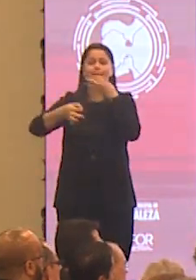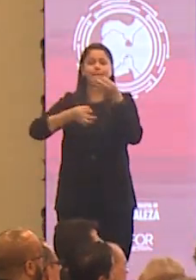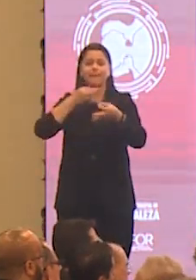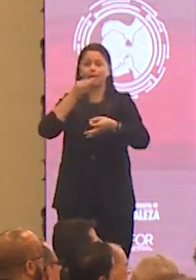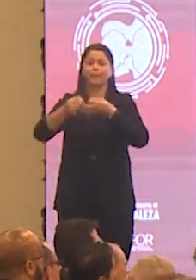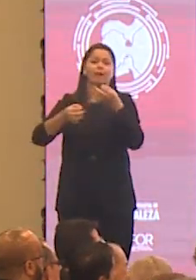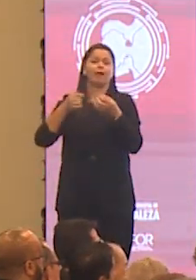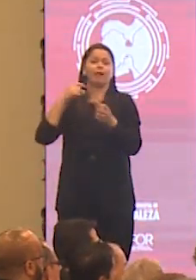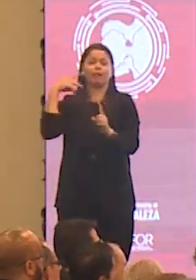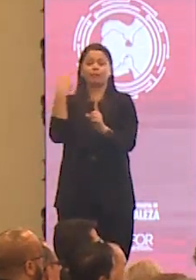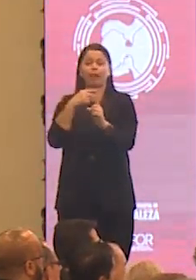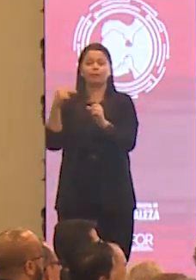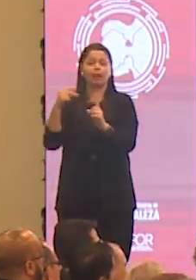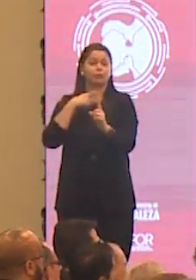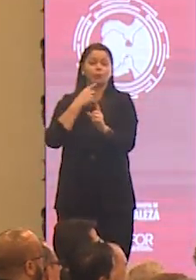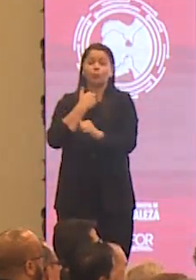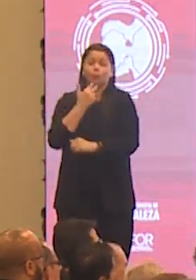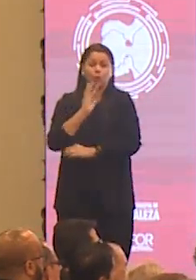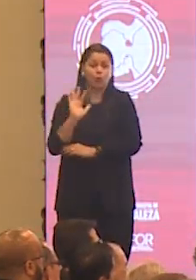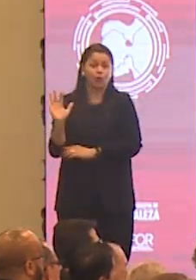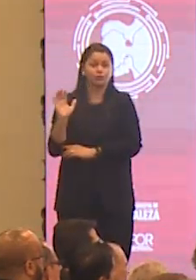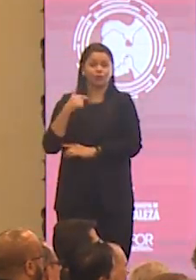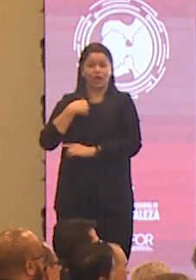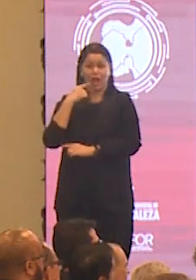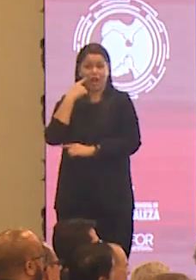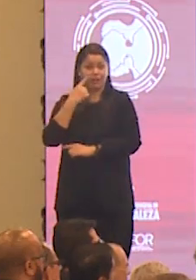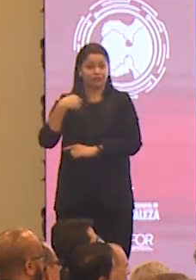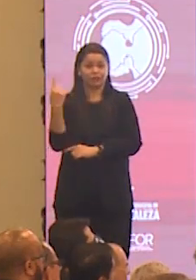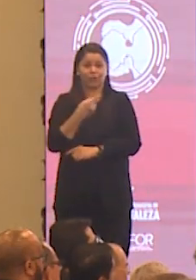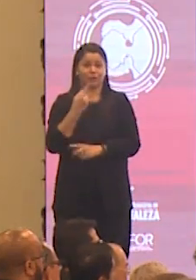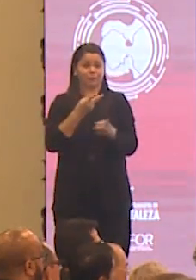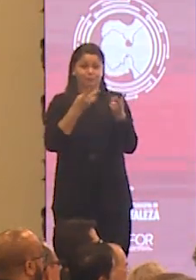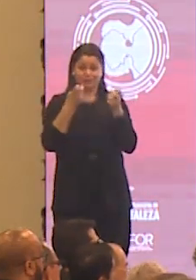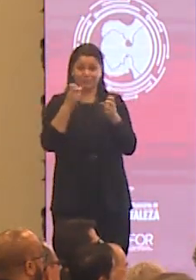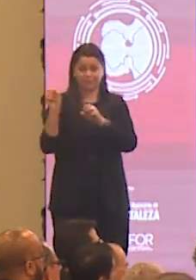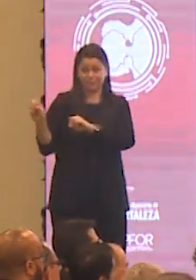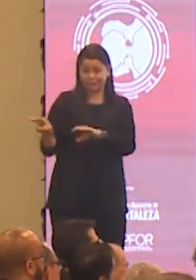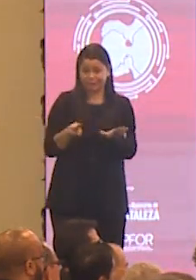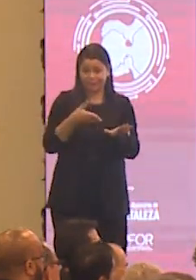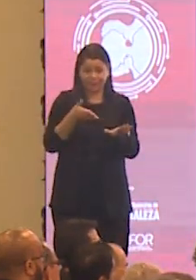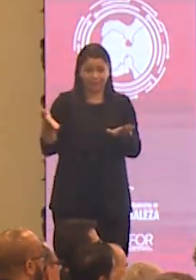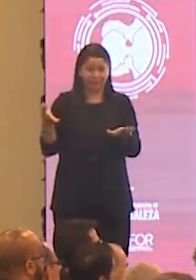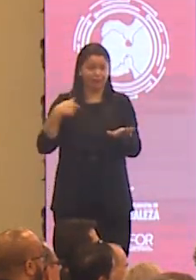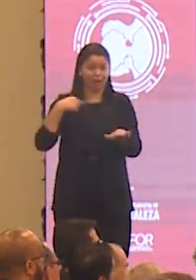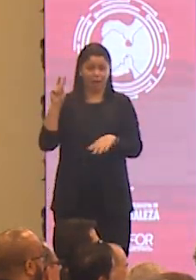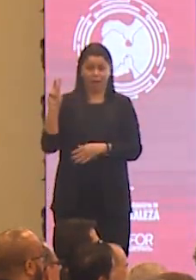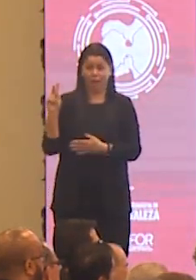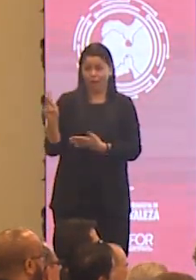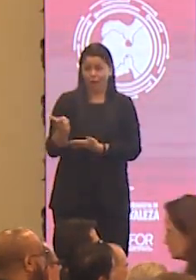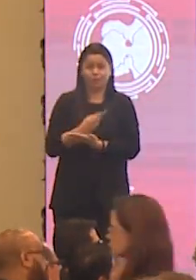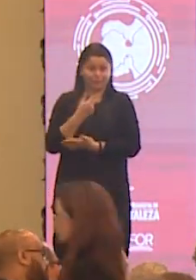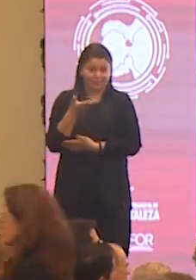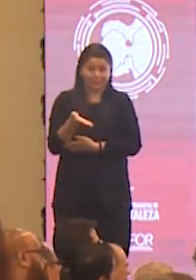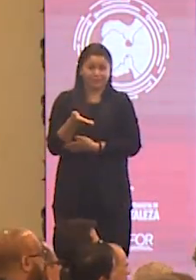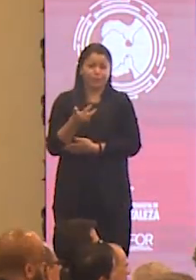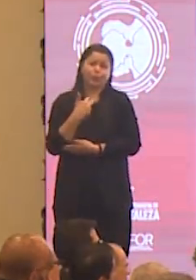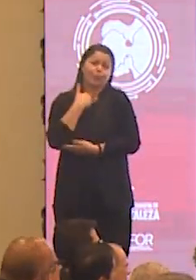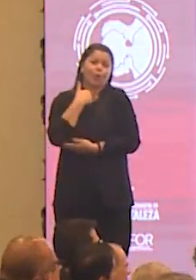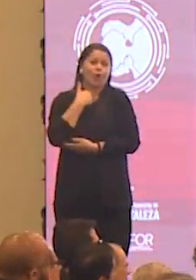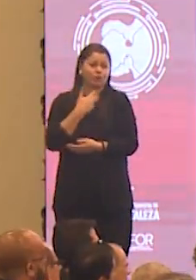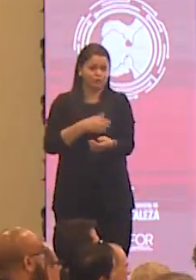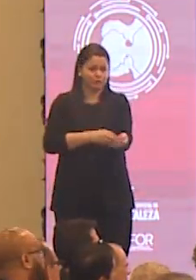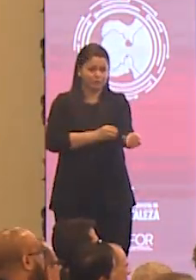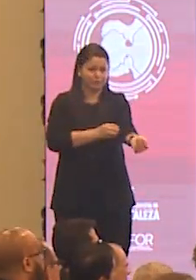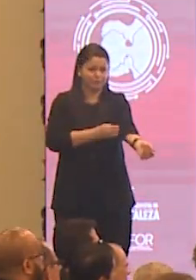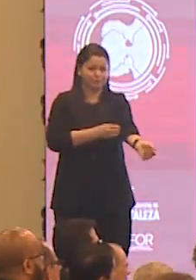física. Como nós vimos nesta semana. Não, não pode. Nunca foi.